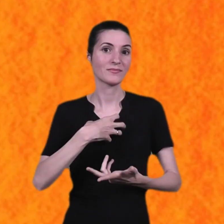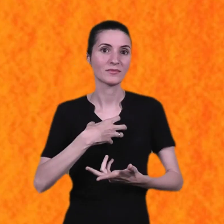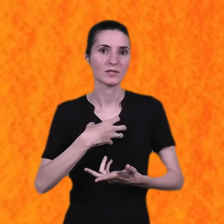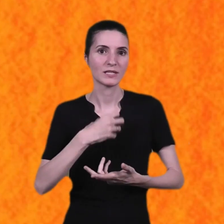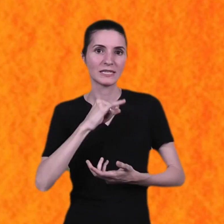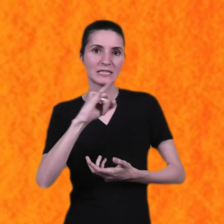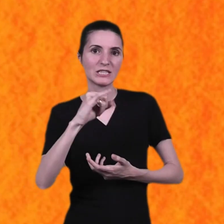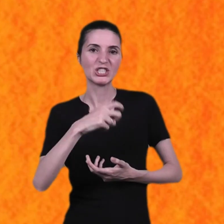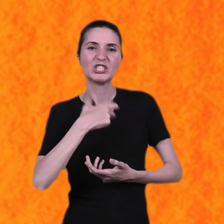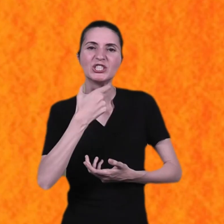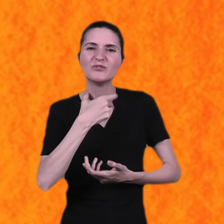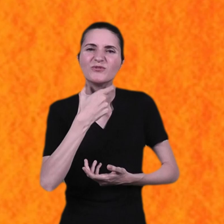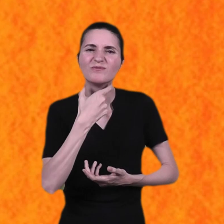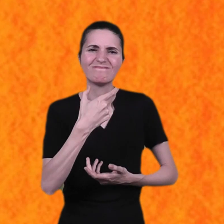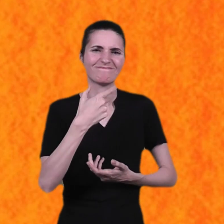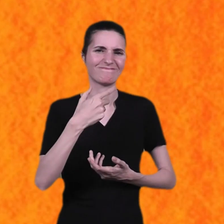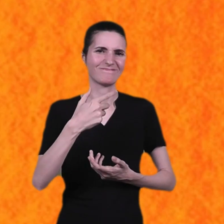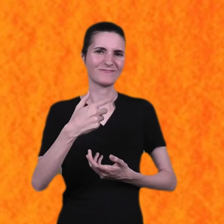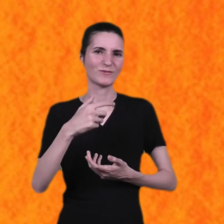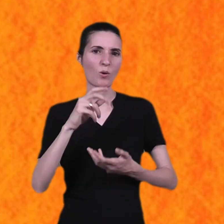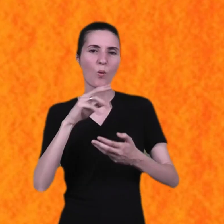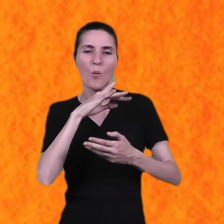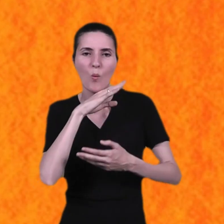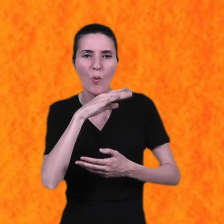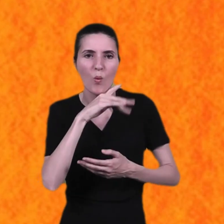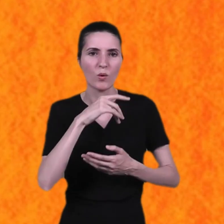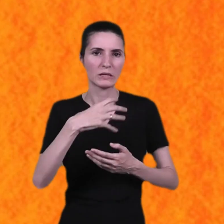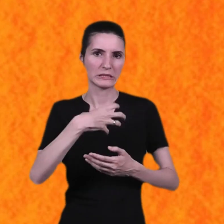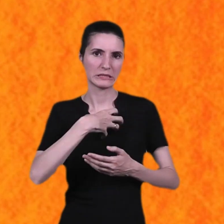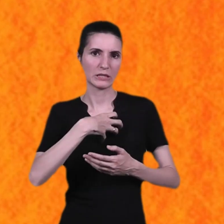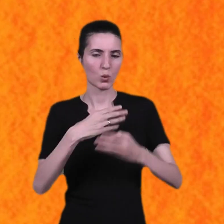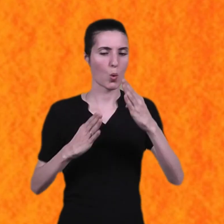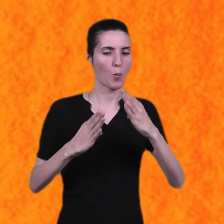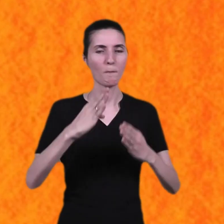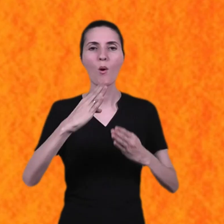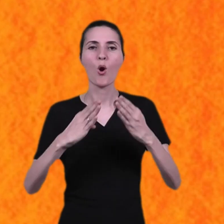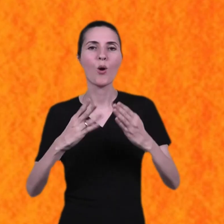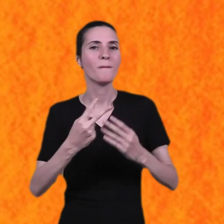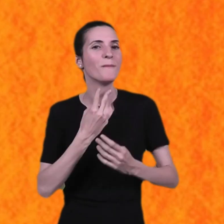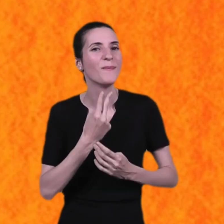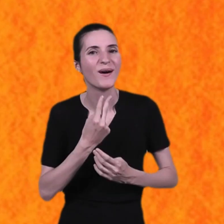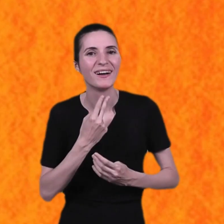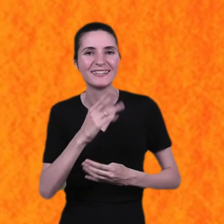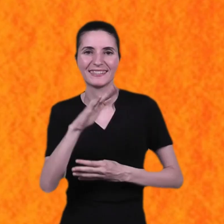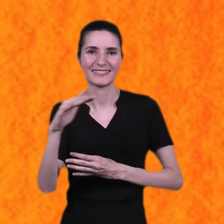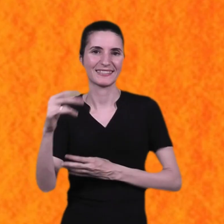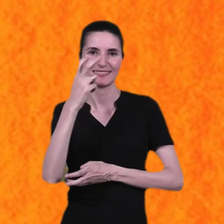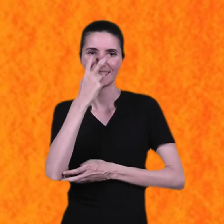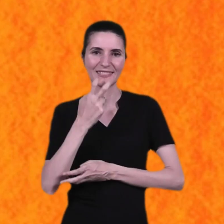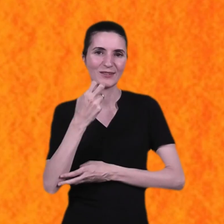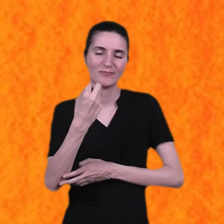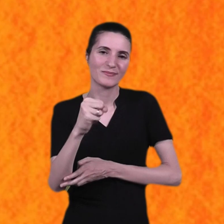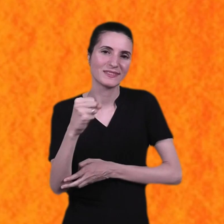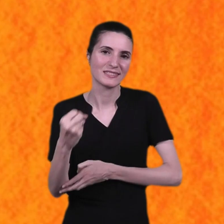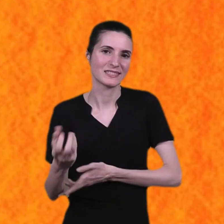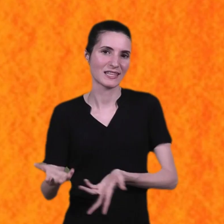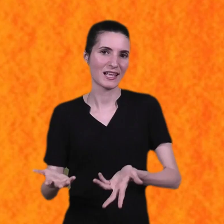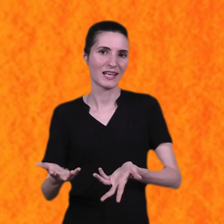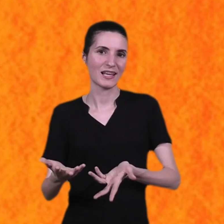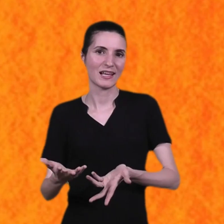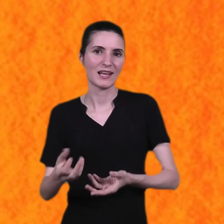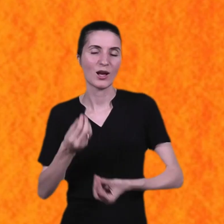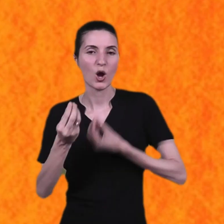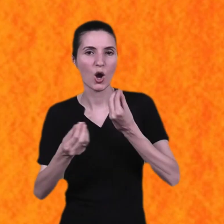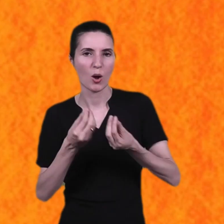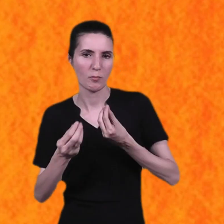Quebraria essa magia. O encanto. Exatamente. Quebraria esse encanto. Então, na audiodescrição poética, que